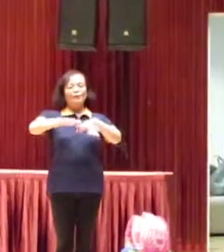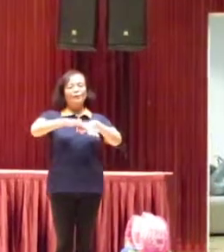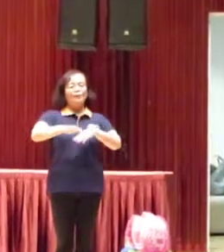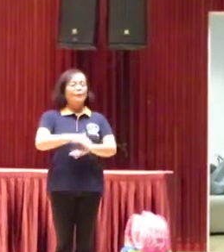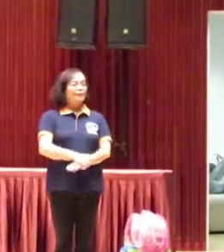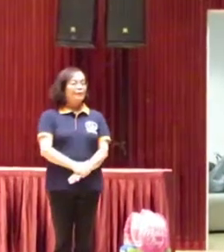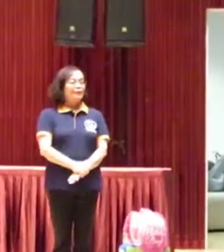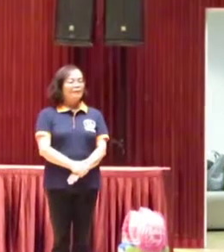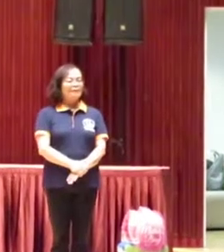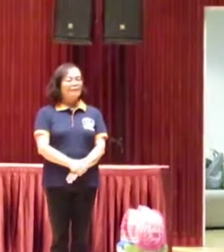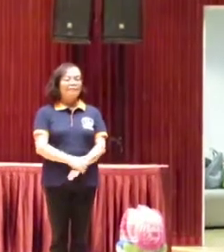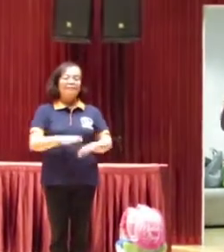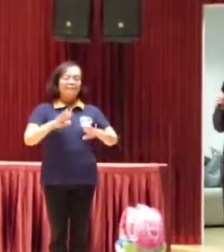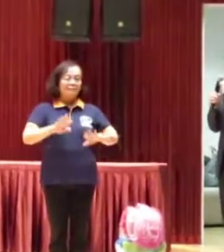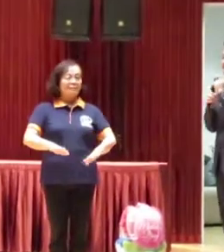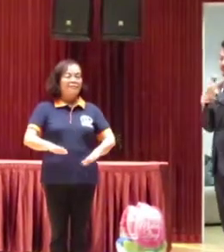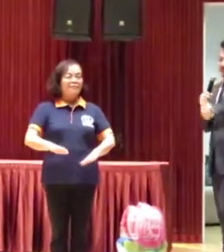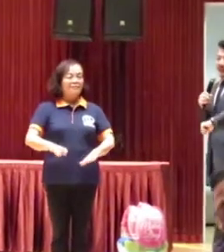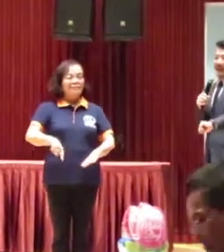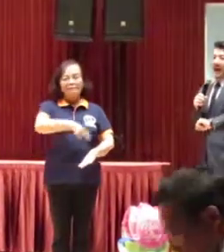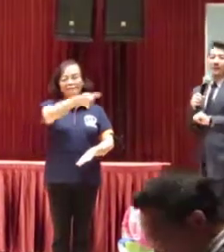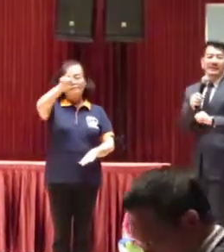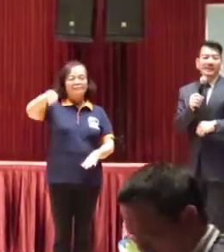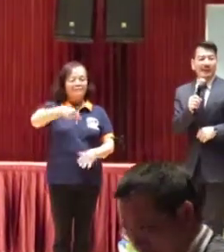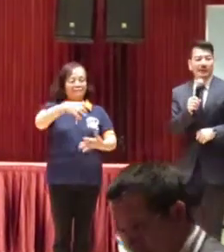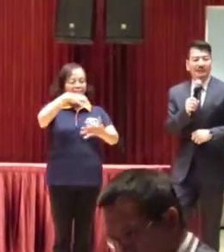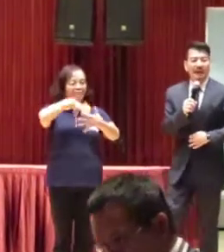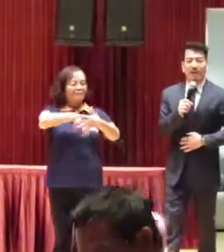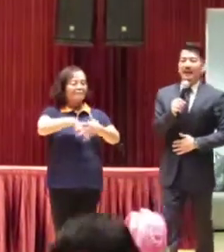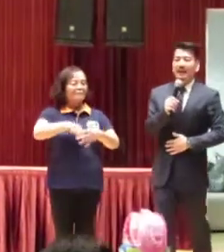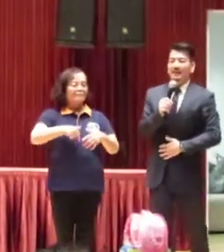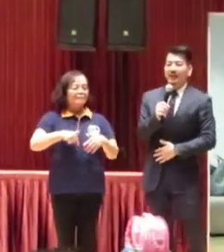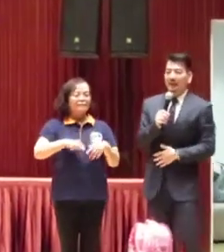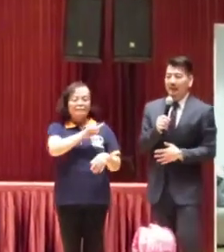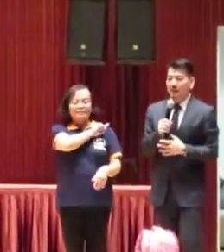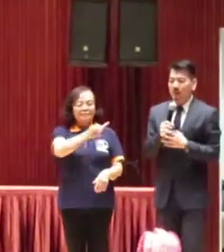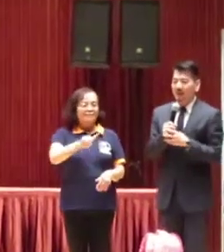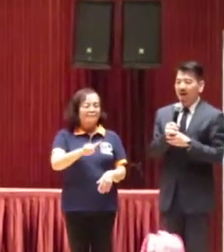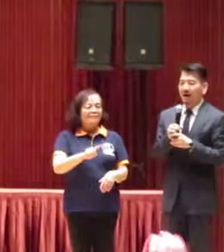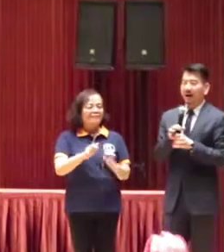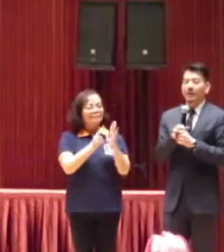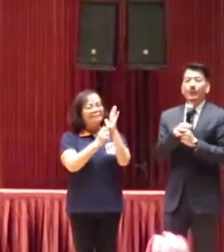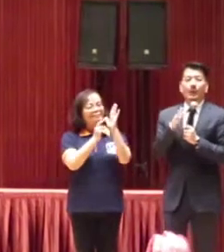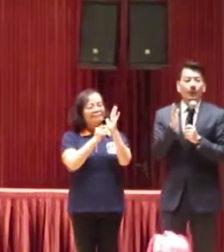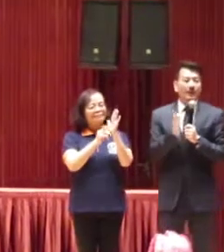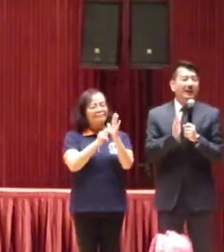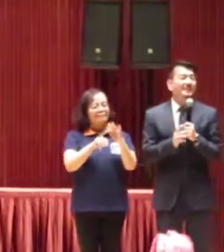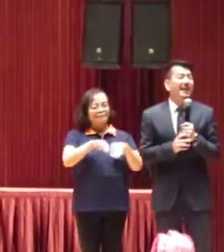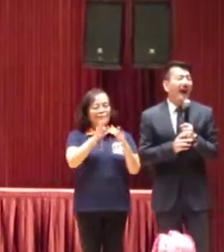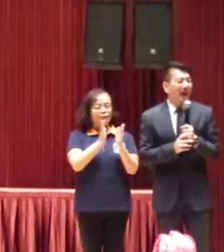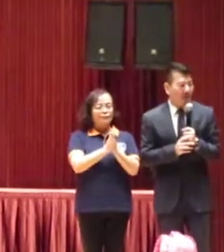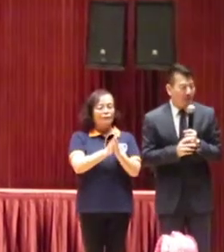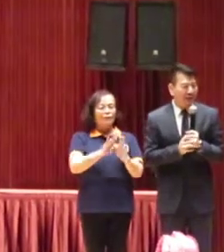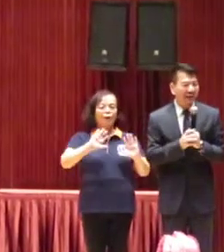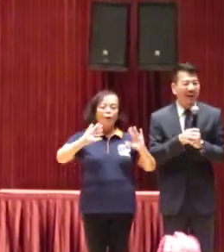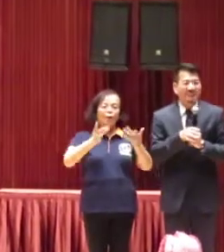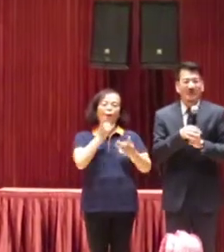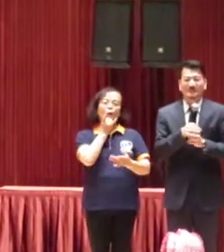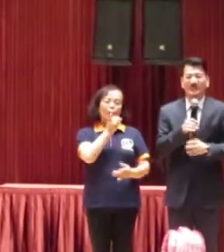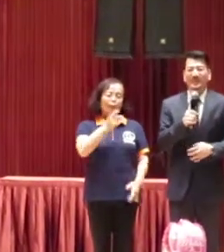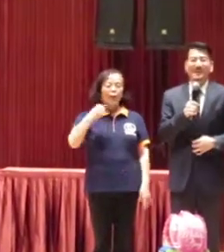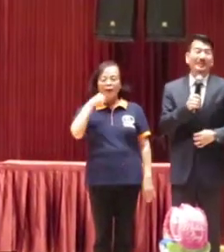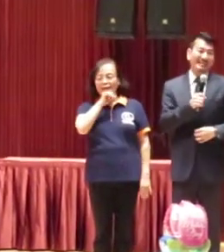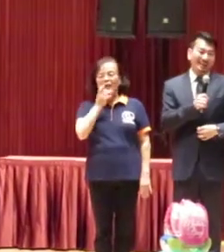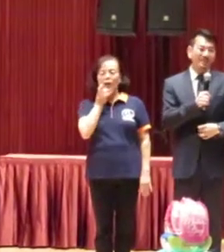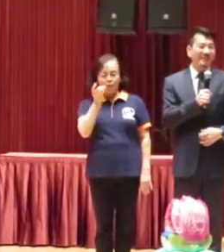已经那已经邀来了哪队哈。啊，我先来讲一下，我今天哈，每天全程哈，国语跟台语安尼来